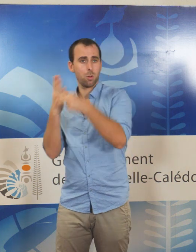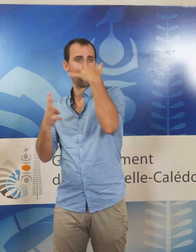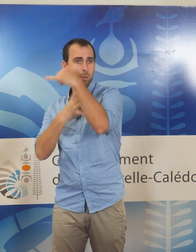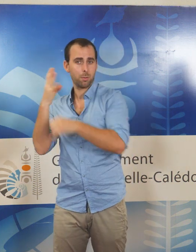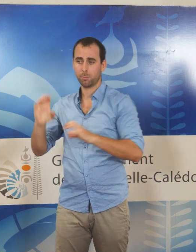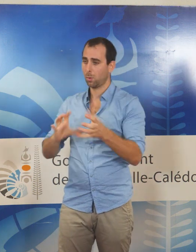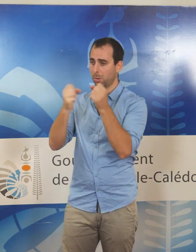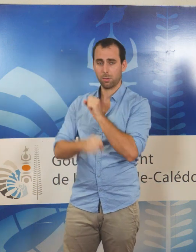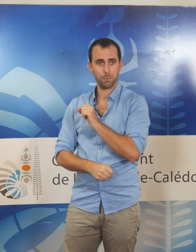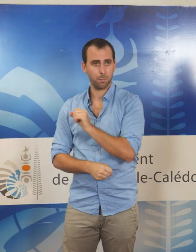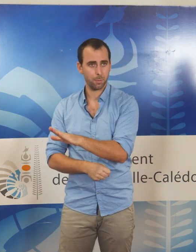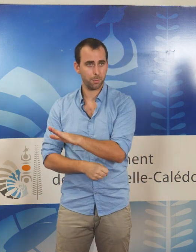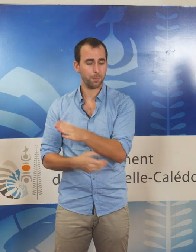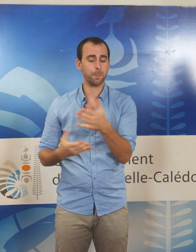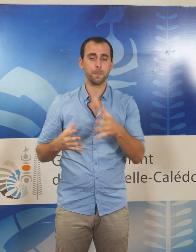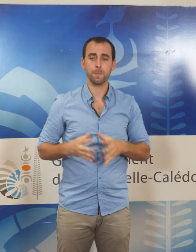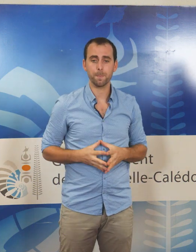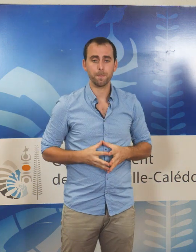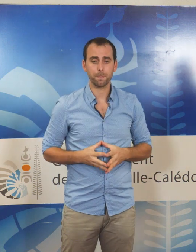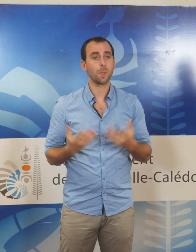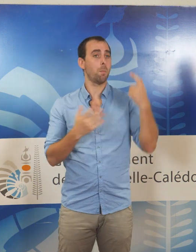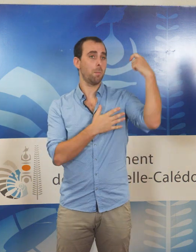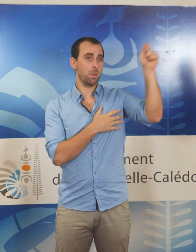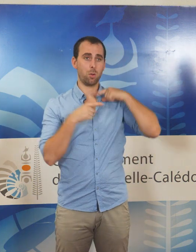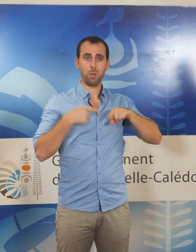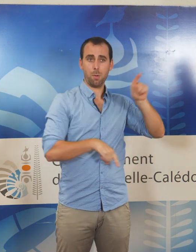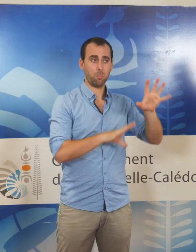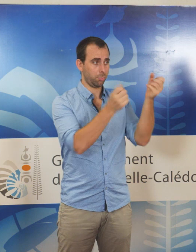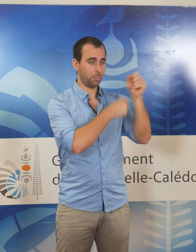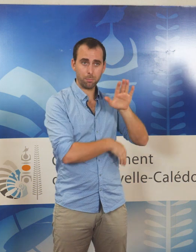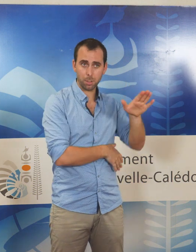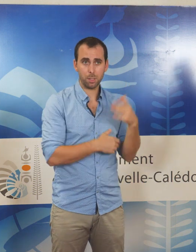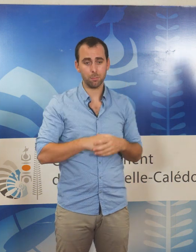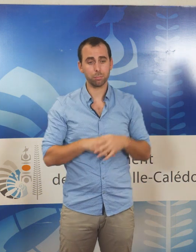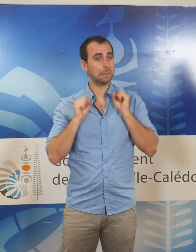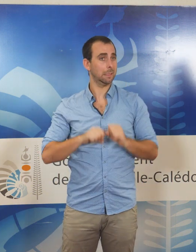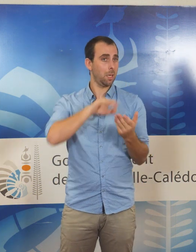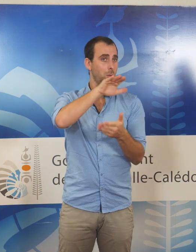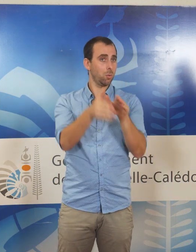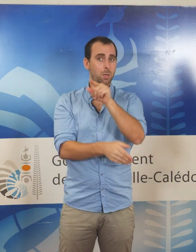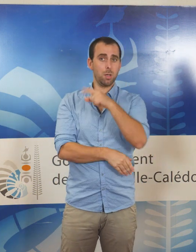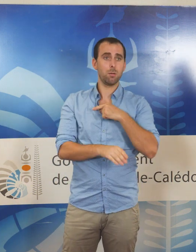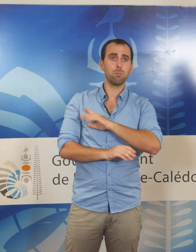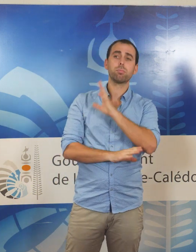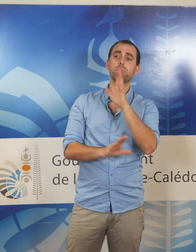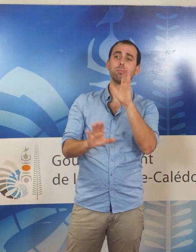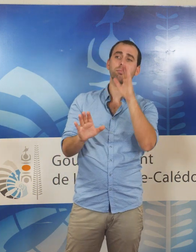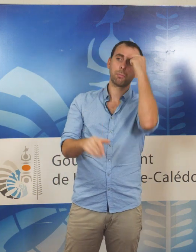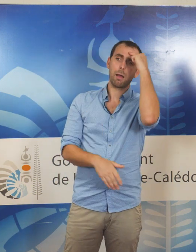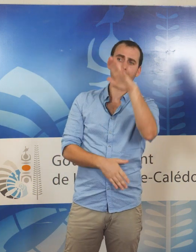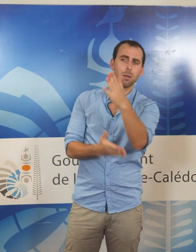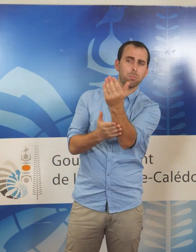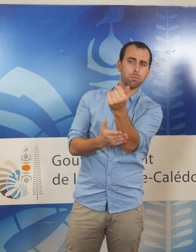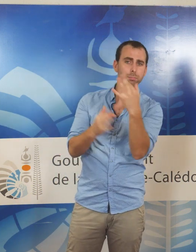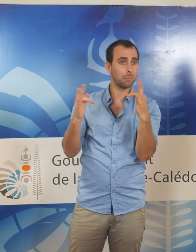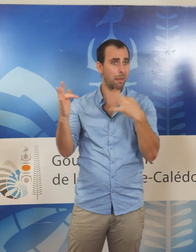compétences également, le président du gouvernement a ses compétences. Le Sénat coutumier doit être consulté sur la question des affaires coutumières et des liens